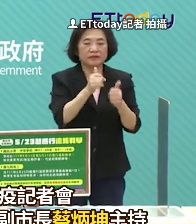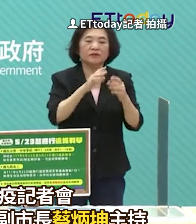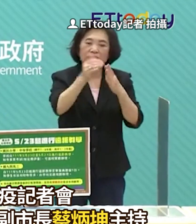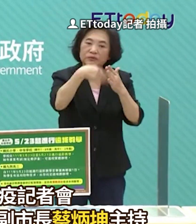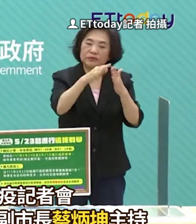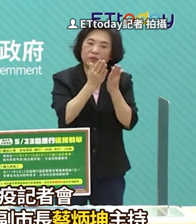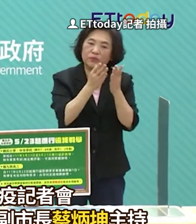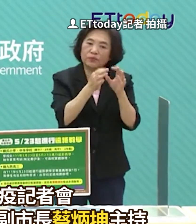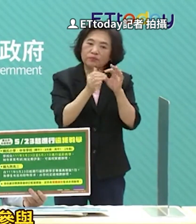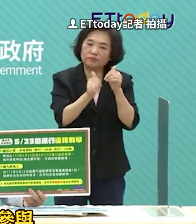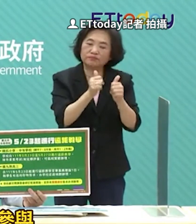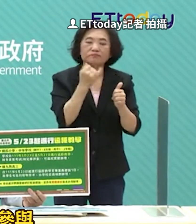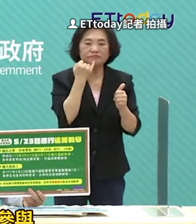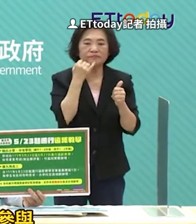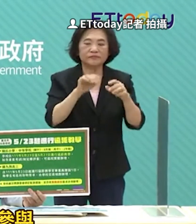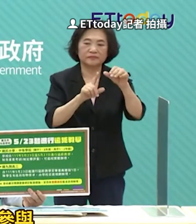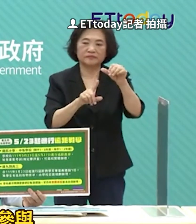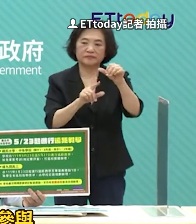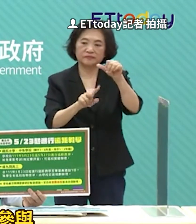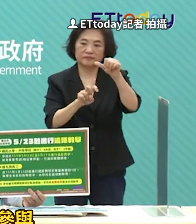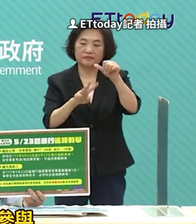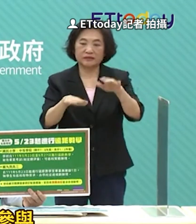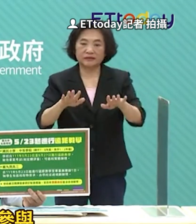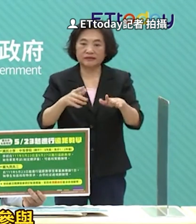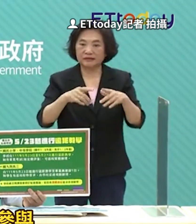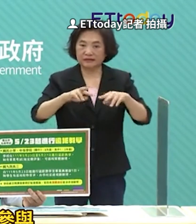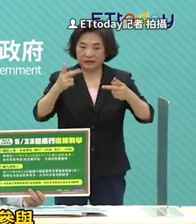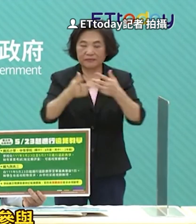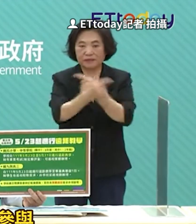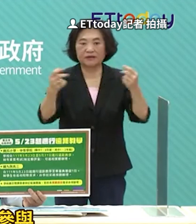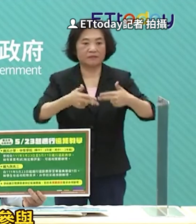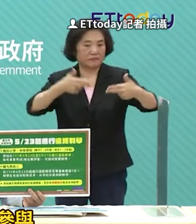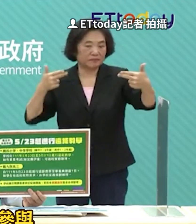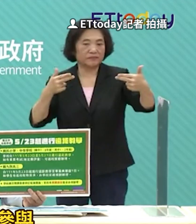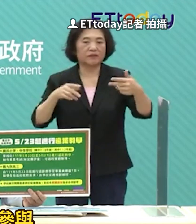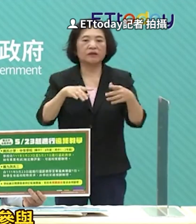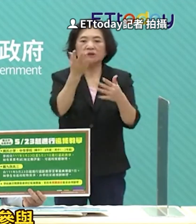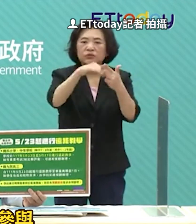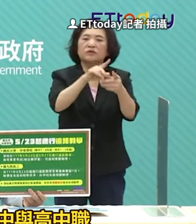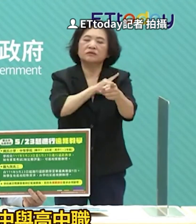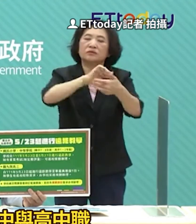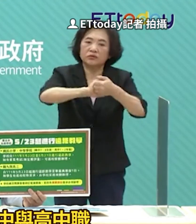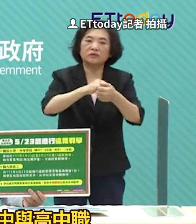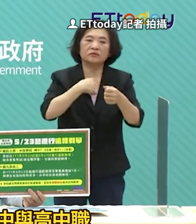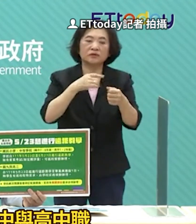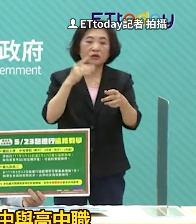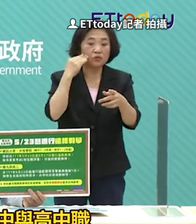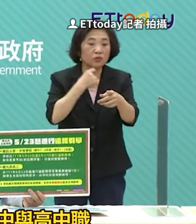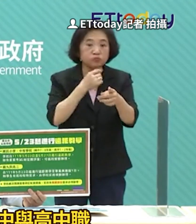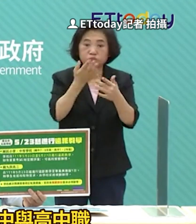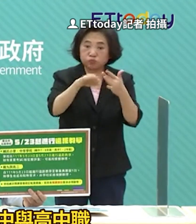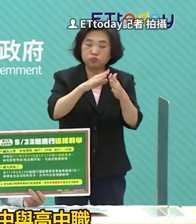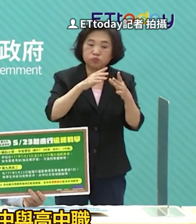以5月23到5月27哦，我们在进行远距教学。但是如果每个学校授权，每个学校自己决定，你需要回到学校就